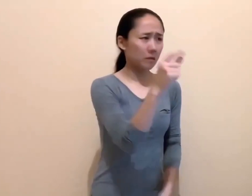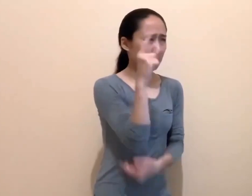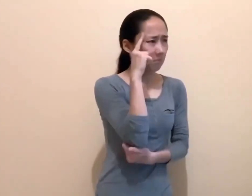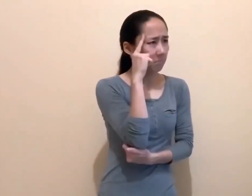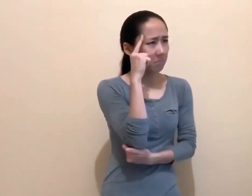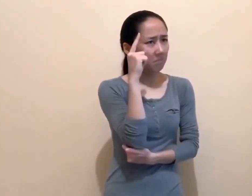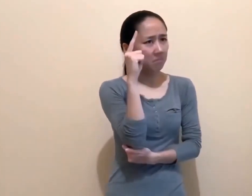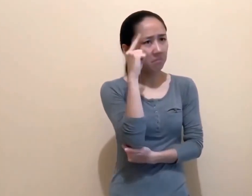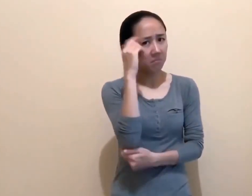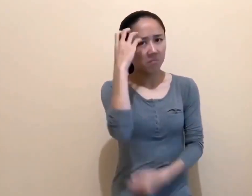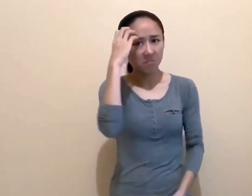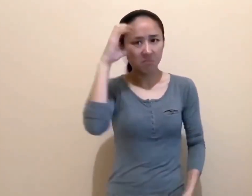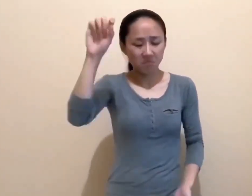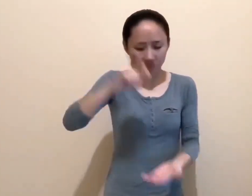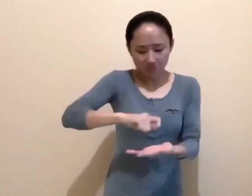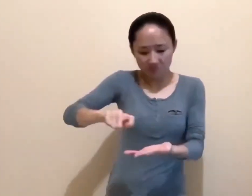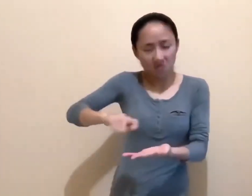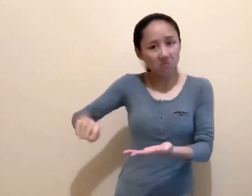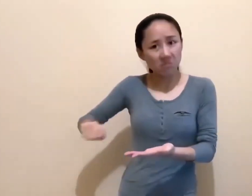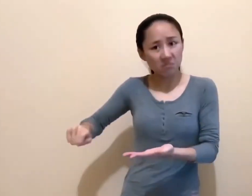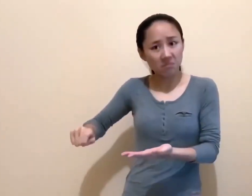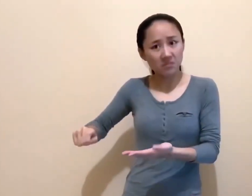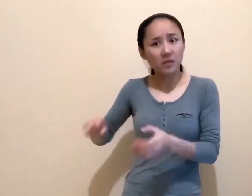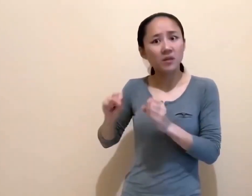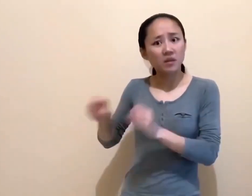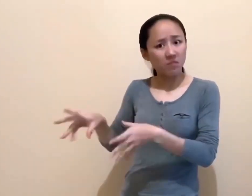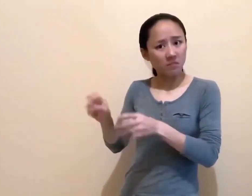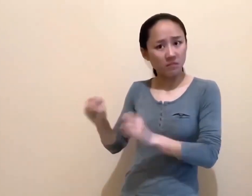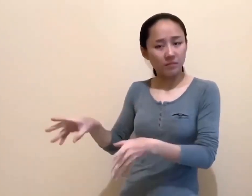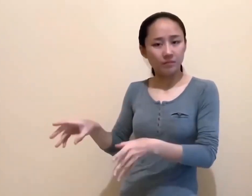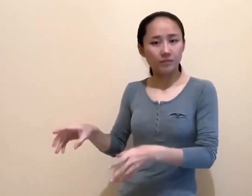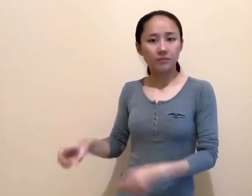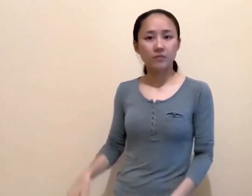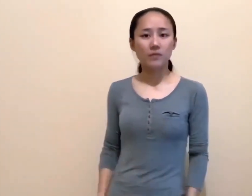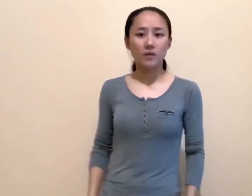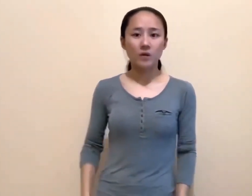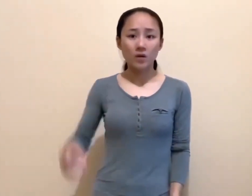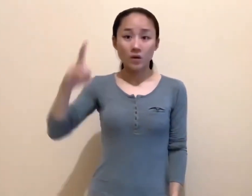Então a cegonha pensou em convidá-la para um jantar,